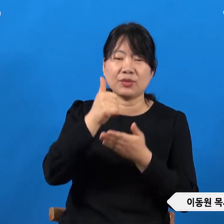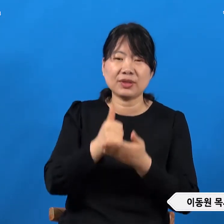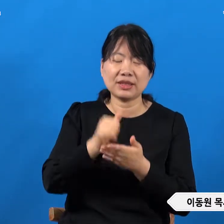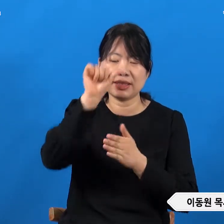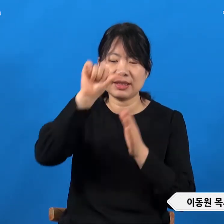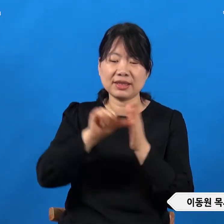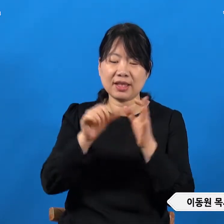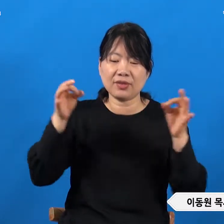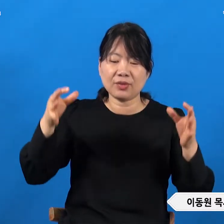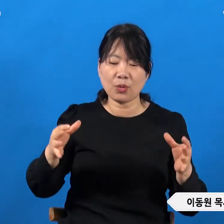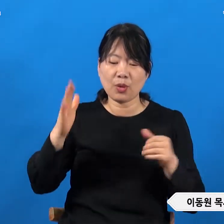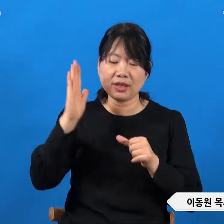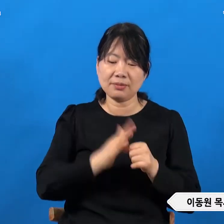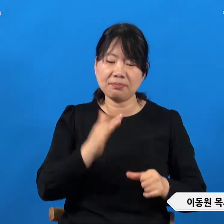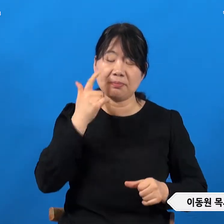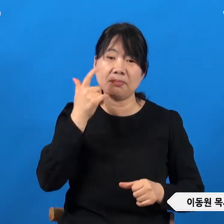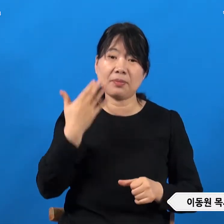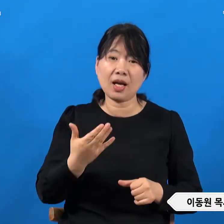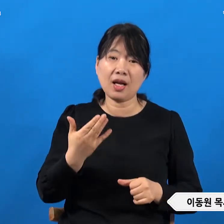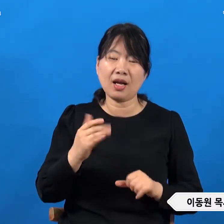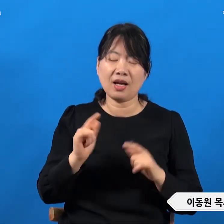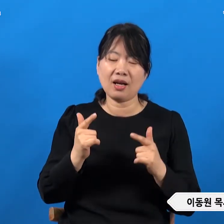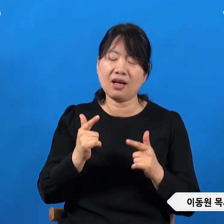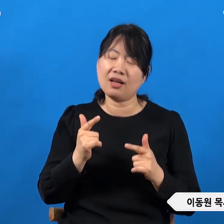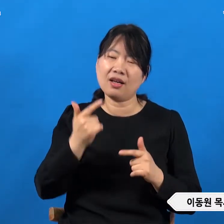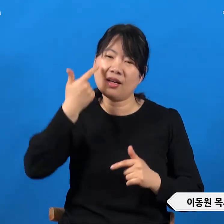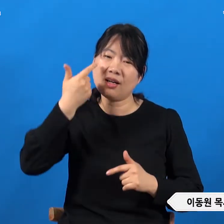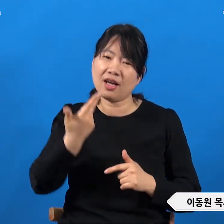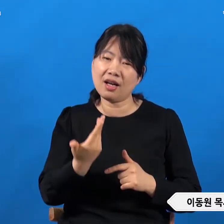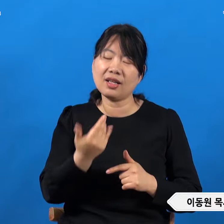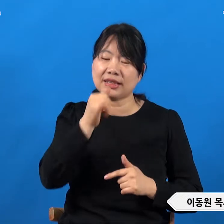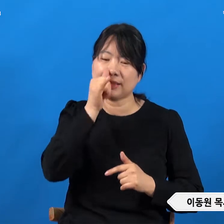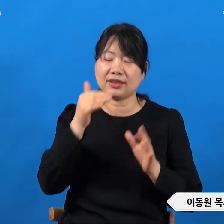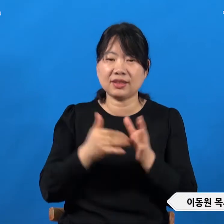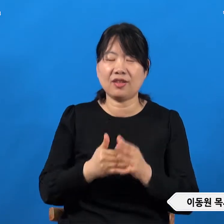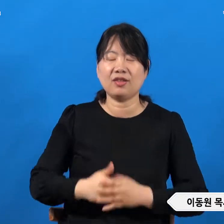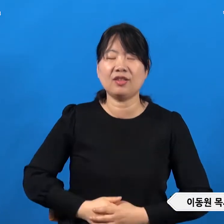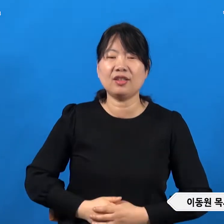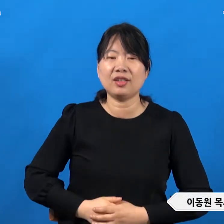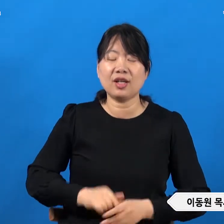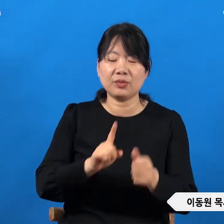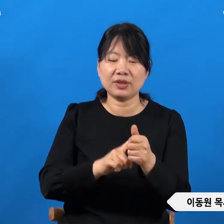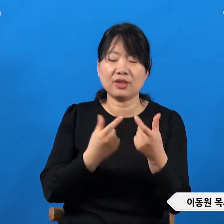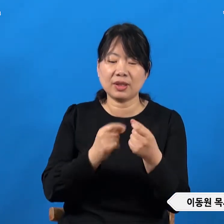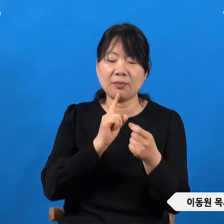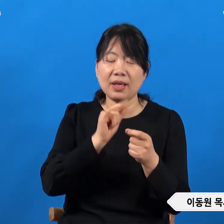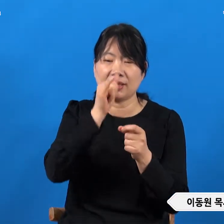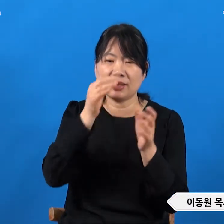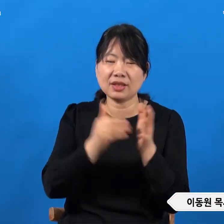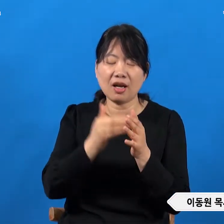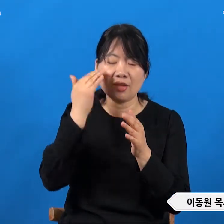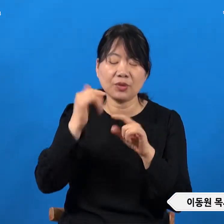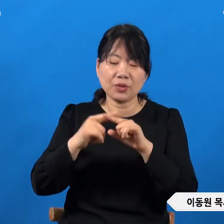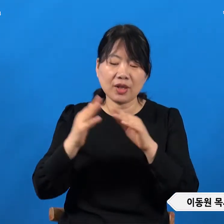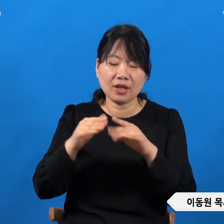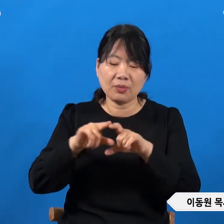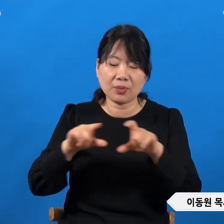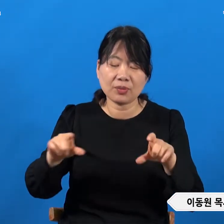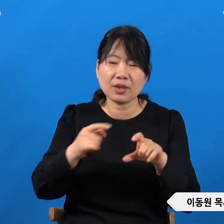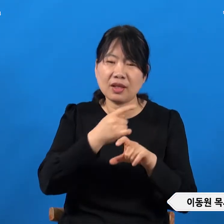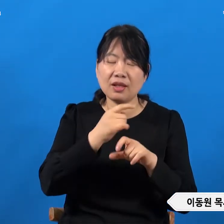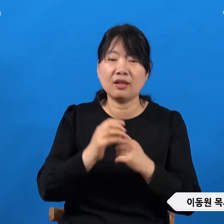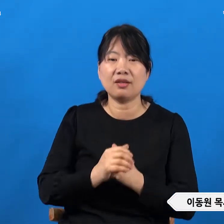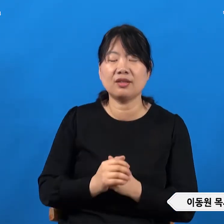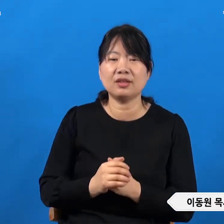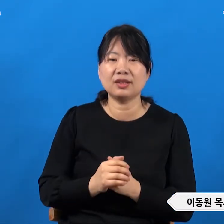장로님의 일생은 실패일까요? 라는 질문을 우리에게 던졌어요. 그분은 이런 말을 합니다. 한국교회가 보통